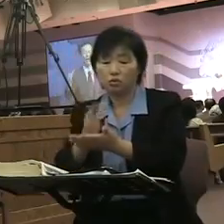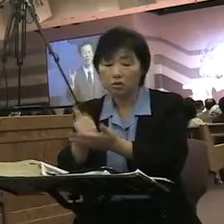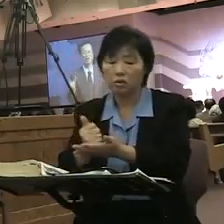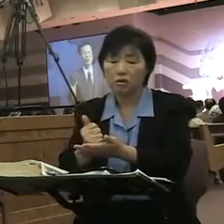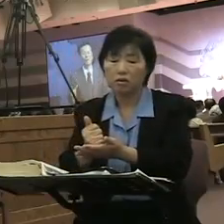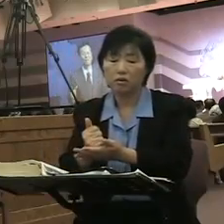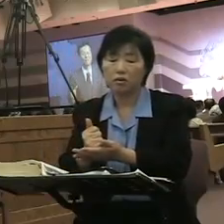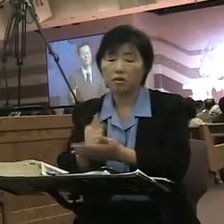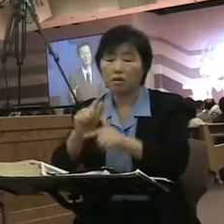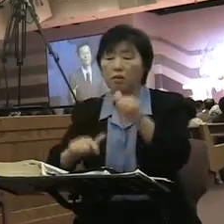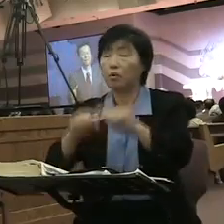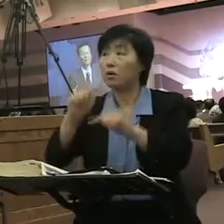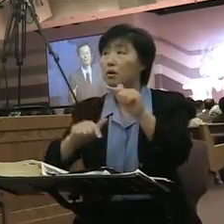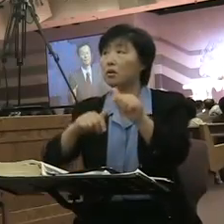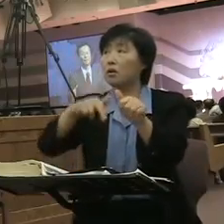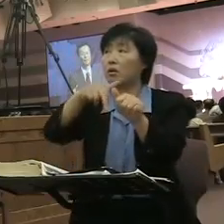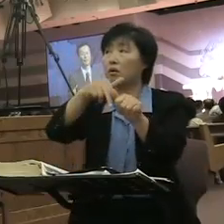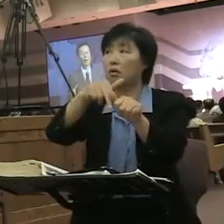나무 위에